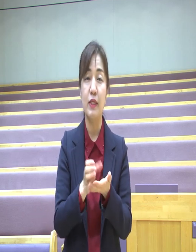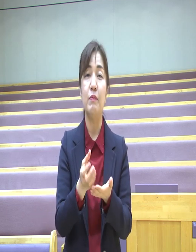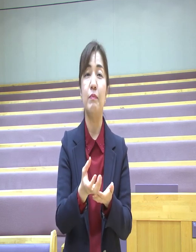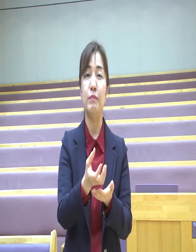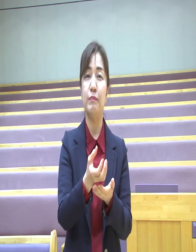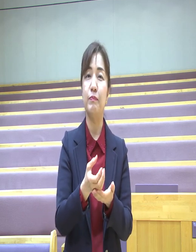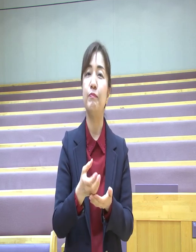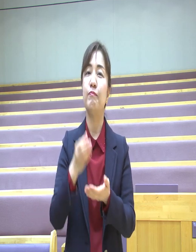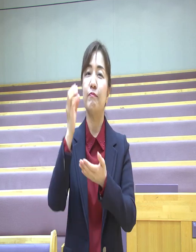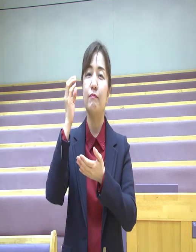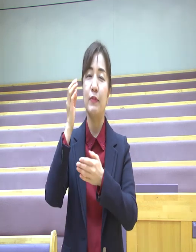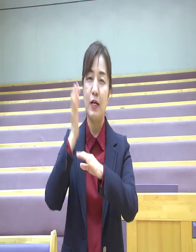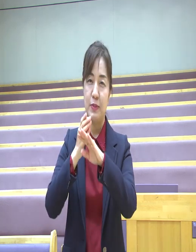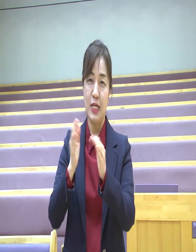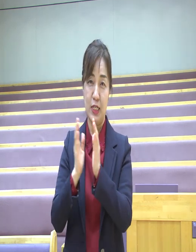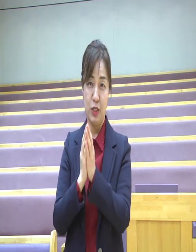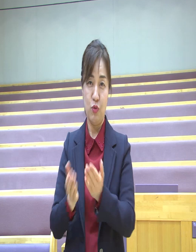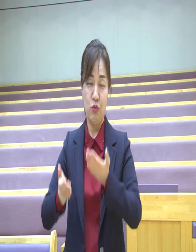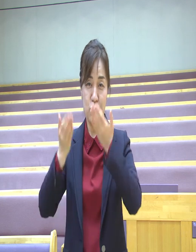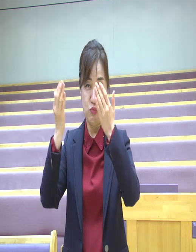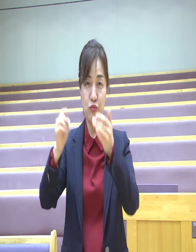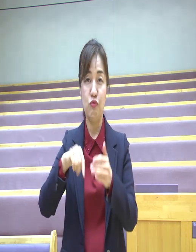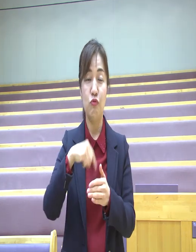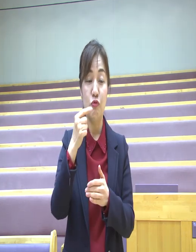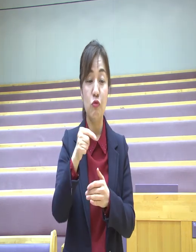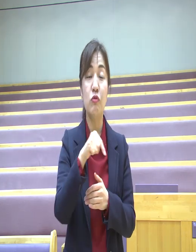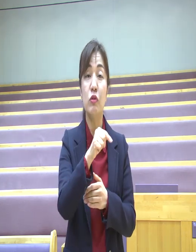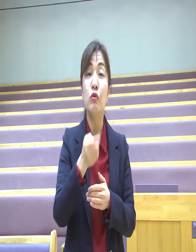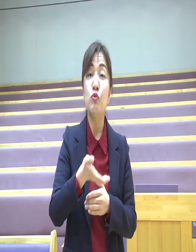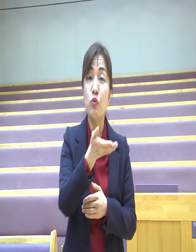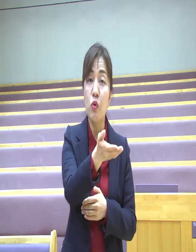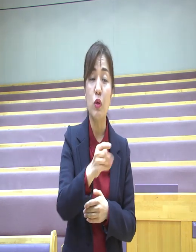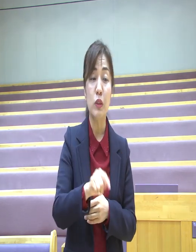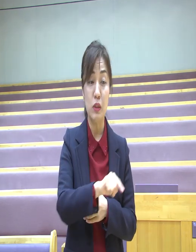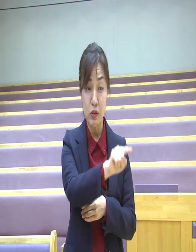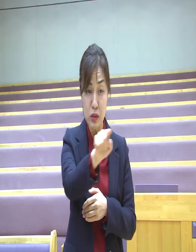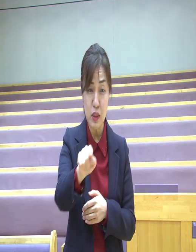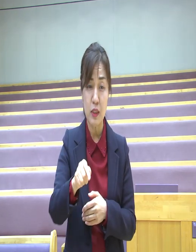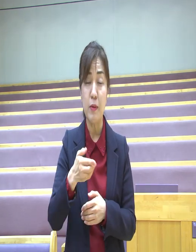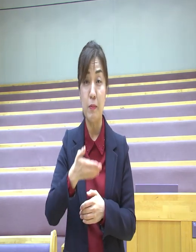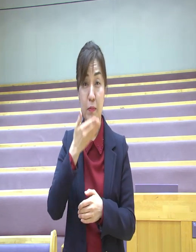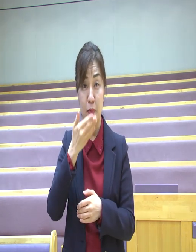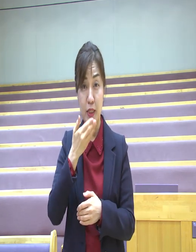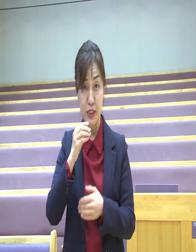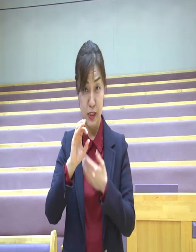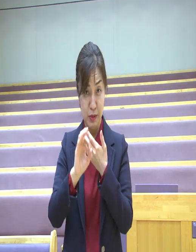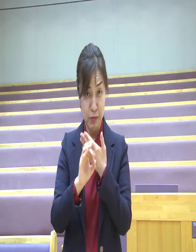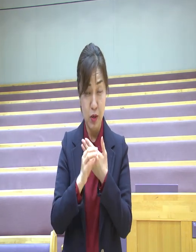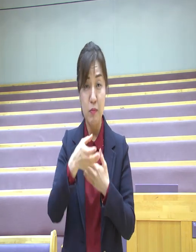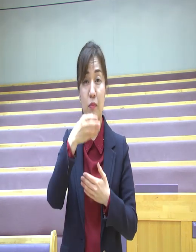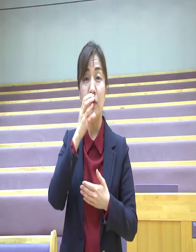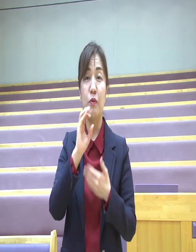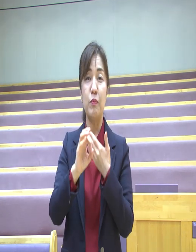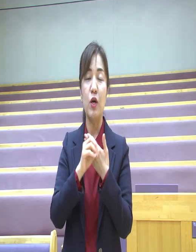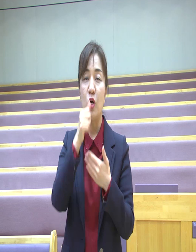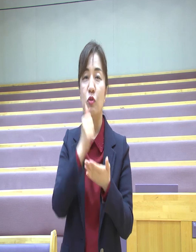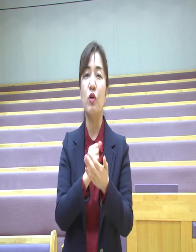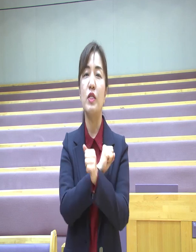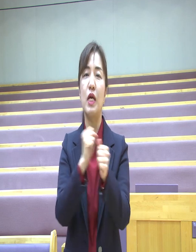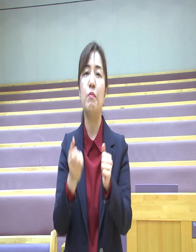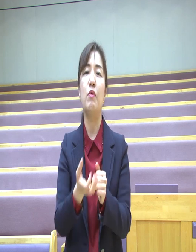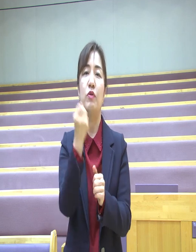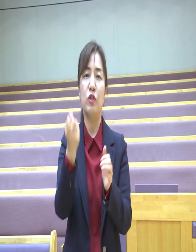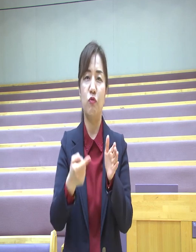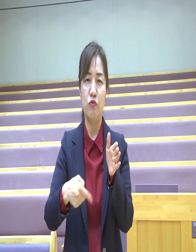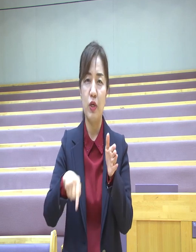잔을 가지사 감사기도 하시고 그들에게 주시며 이르시되 너희가 다 이것을 마시면 이것은